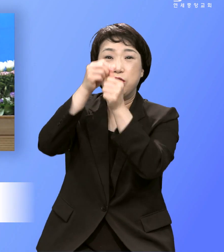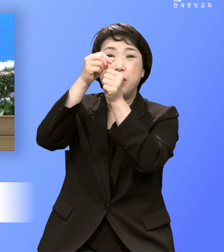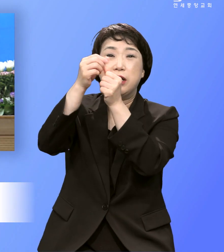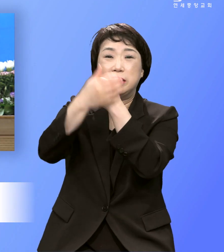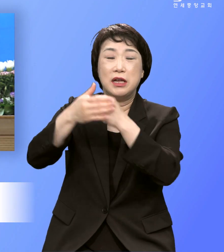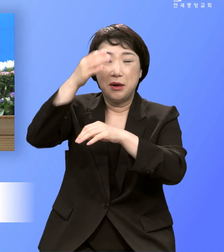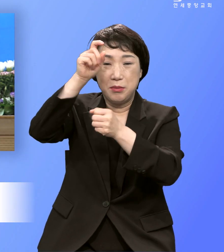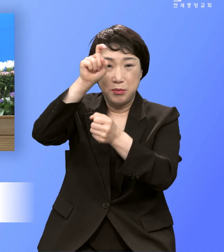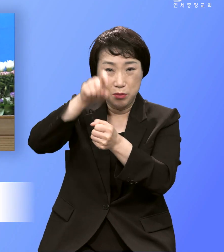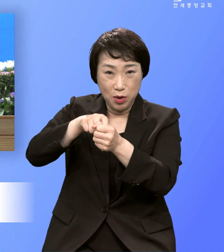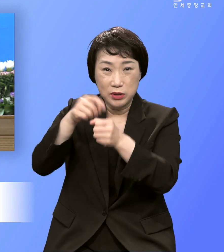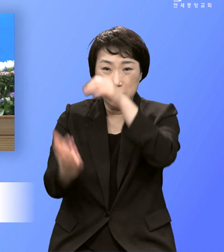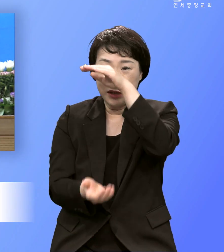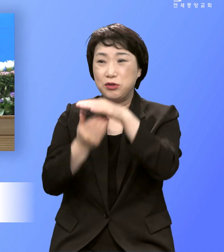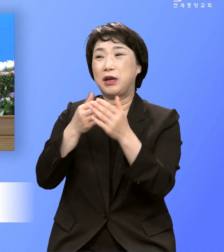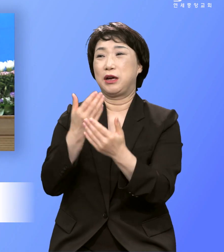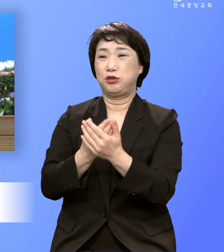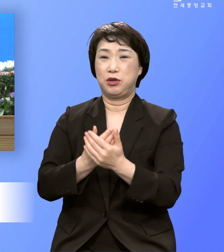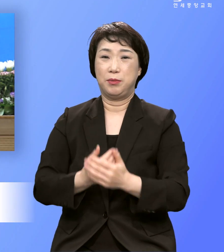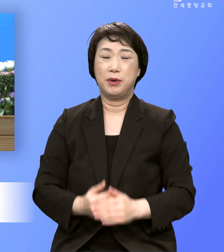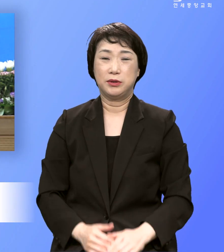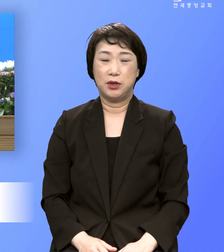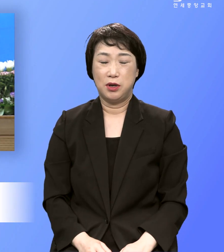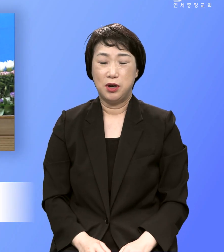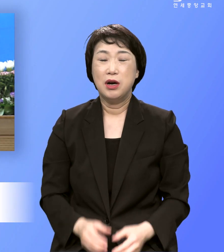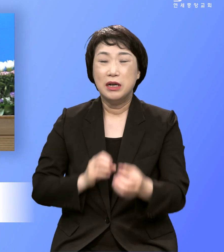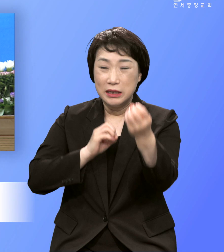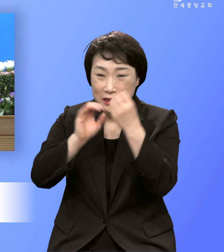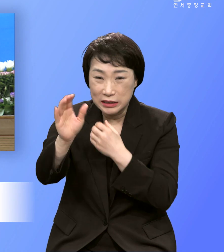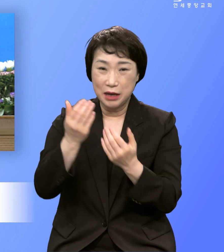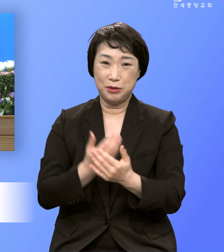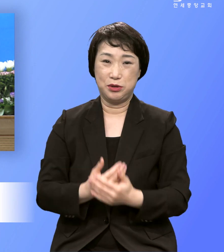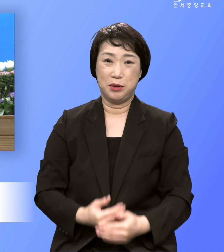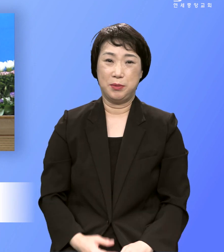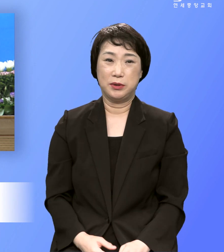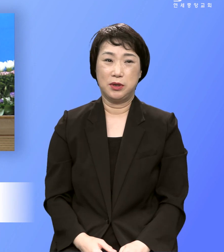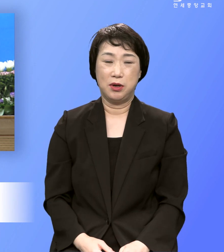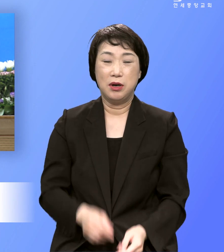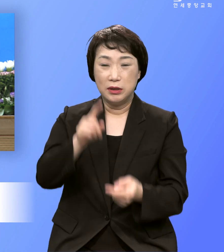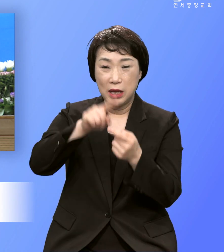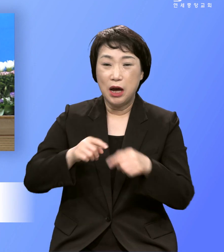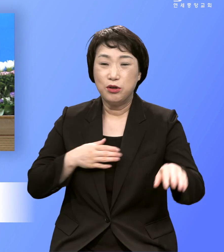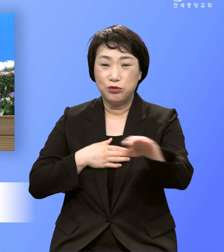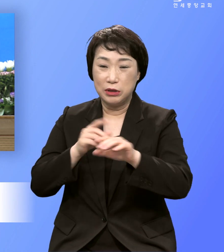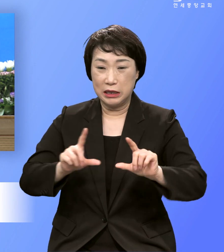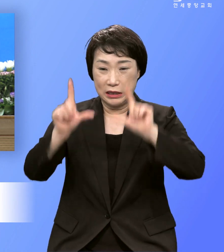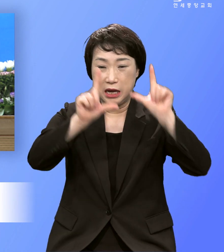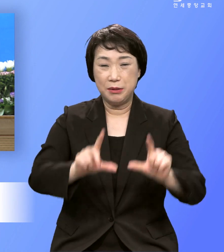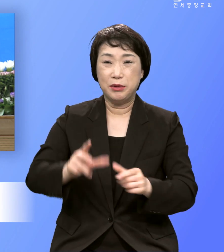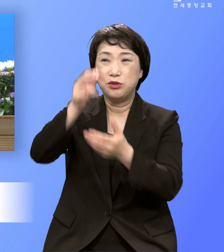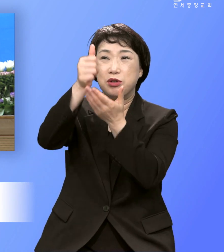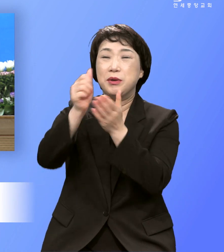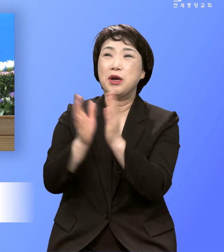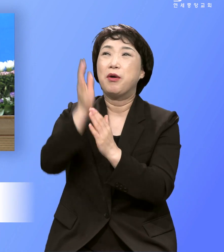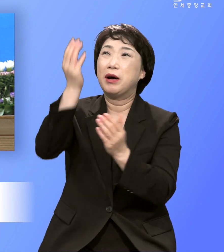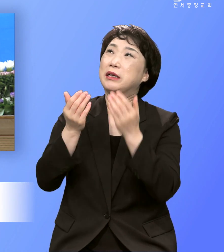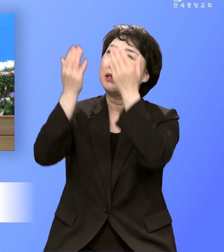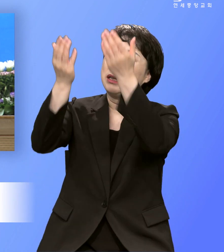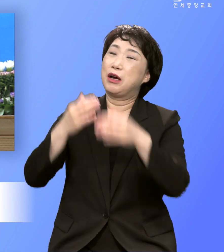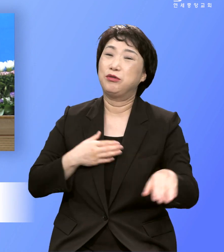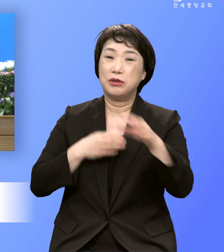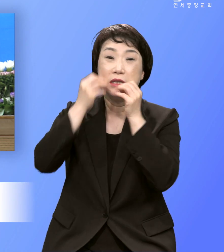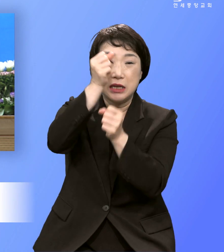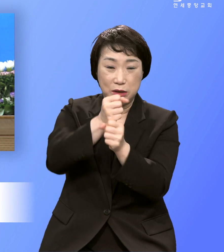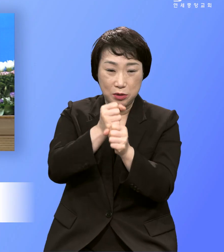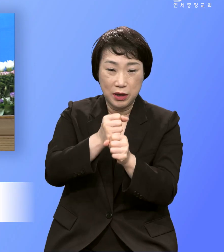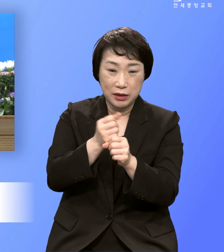은혜의 목적이 이루어질 수 있도록 주님 일하여 주시옵소서. 역사하여 주시옵소서. 그렇게 우리의 삶이 주님을 영화롭게 하도록 우리를